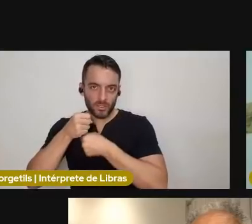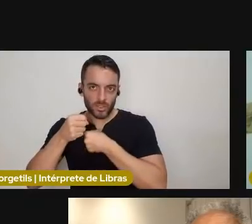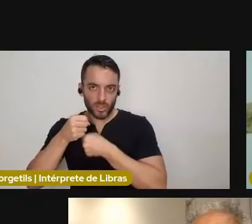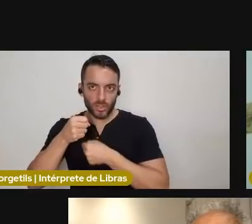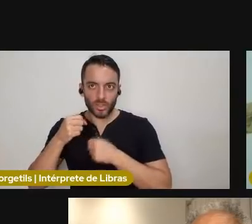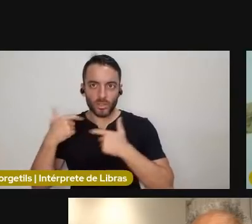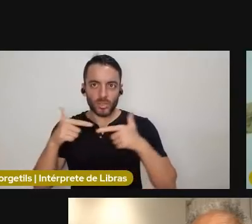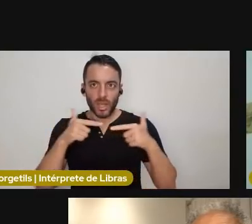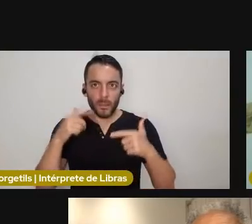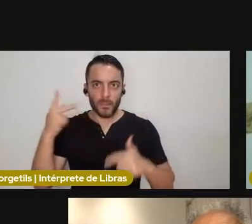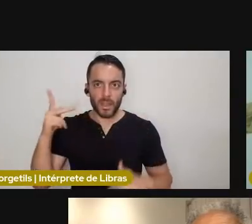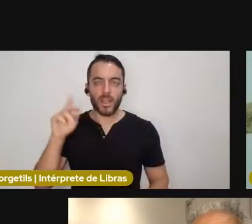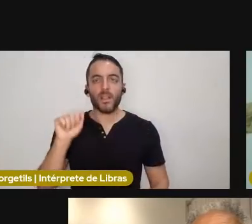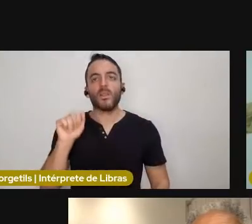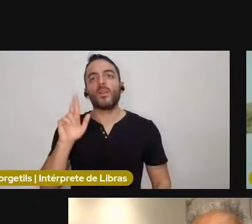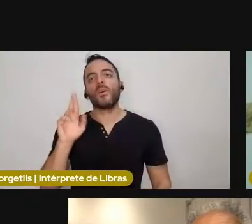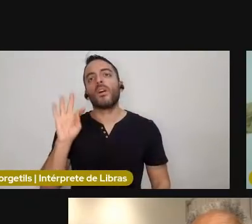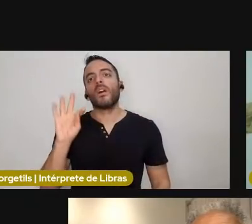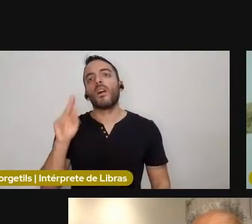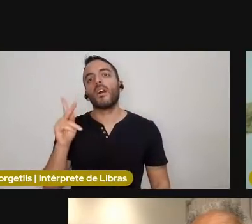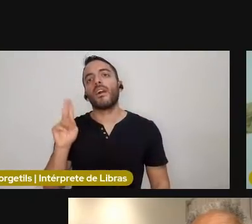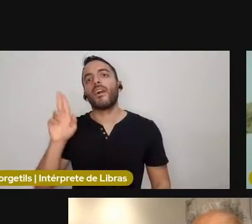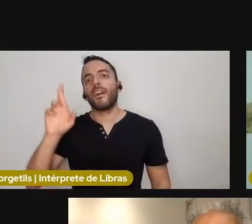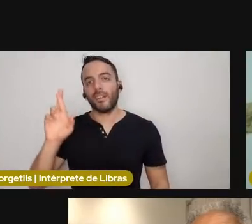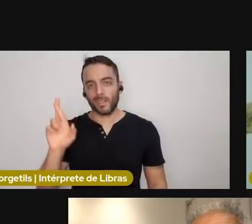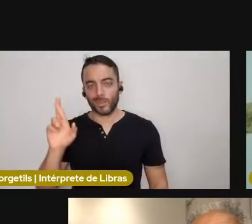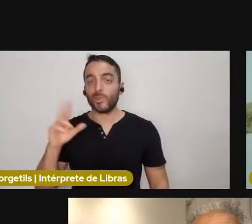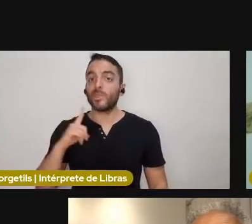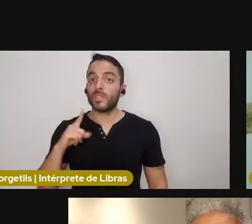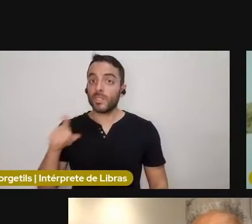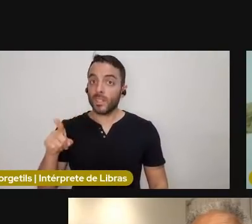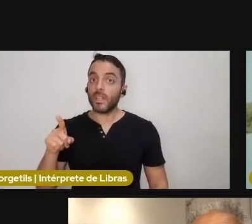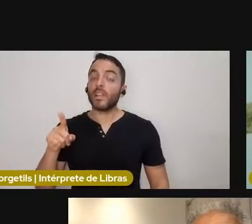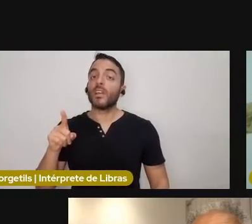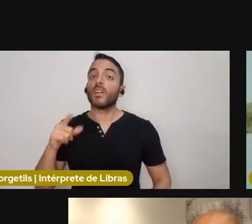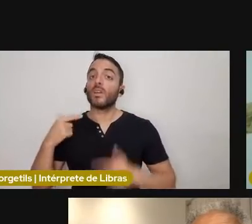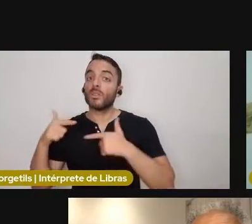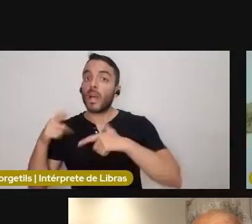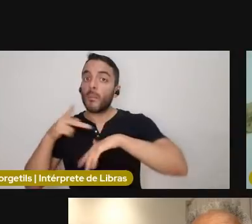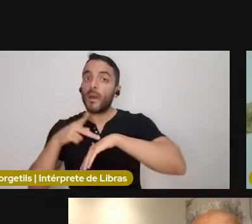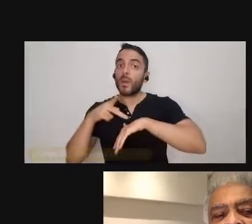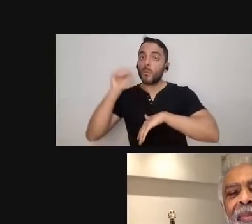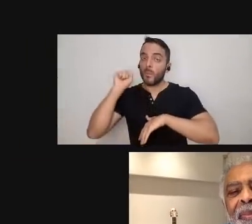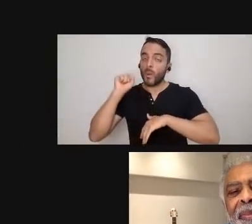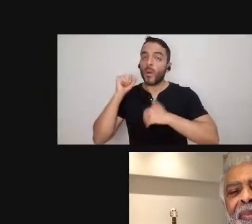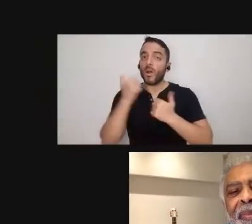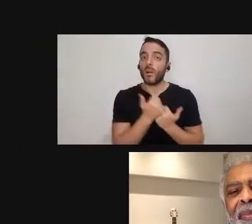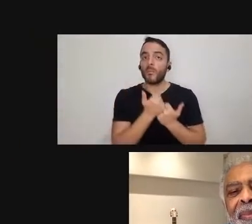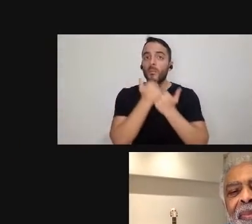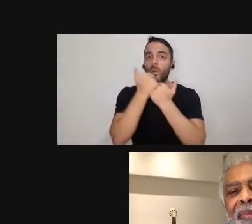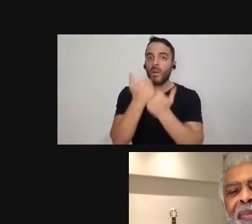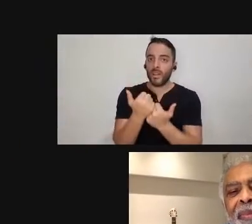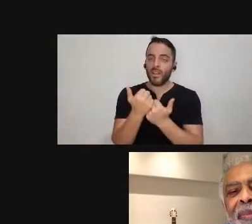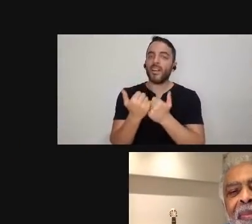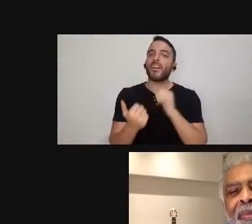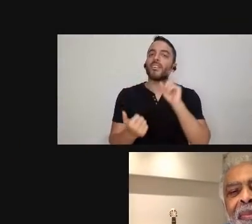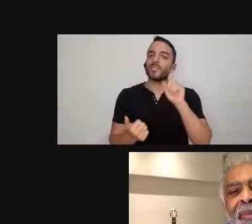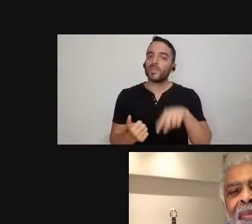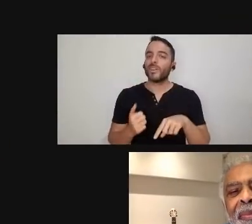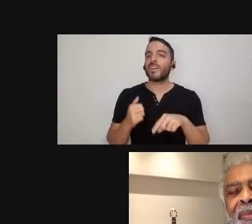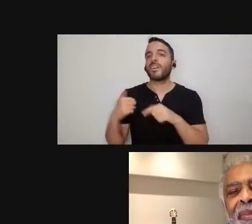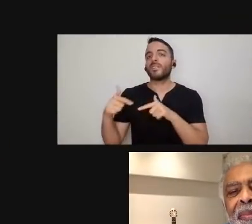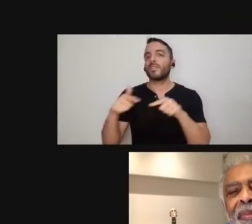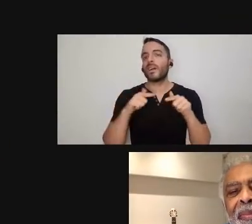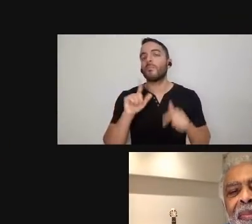Arthur, que está fazendo um trabalho de pós-doc apoiado no trabalho do Gil,